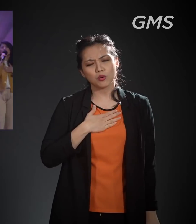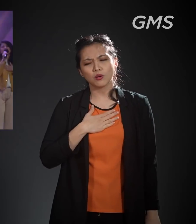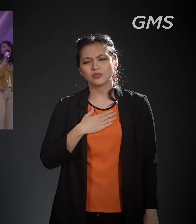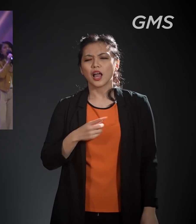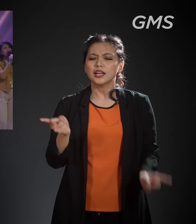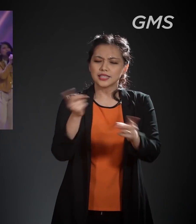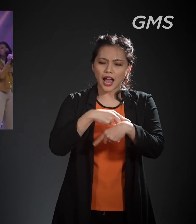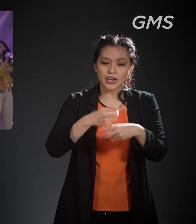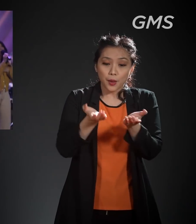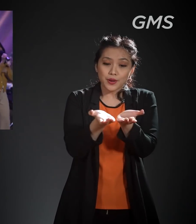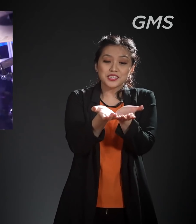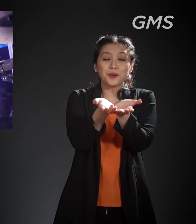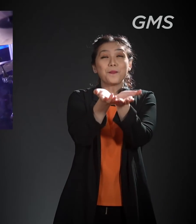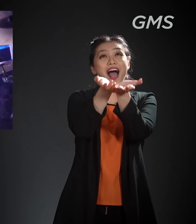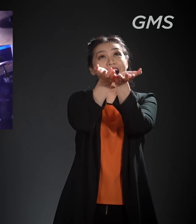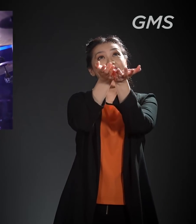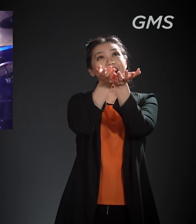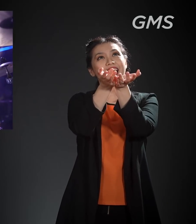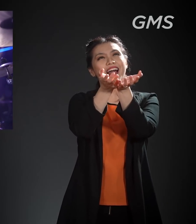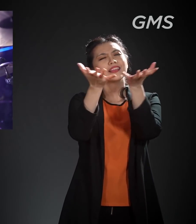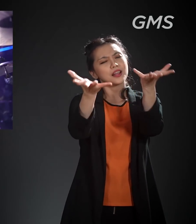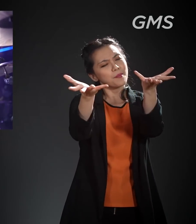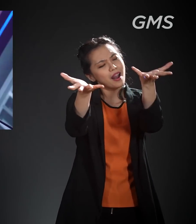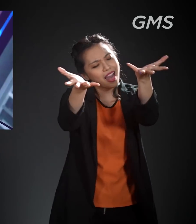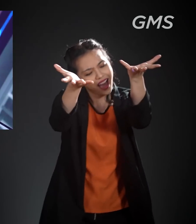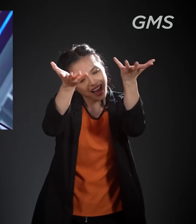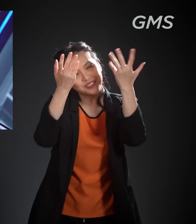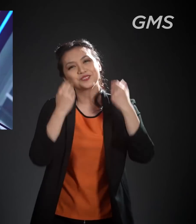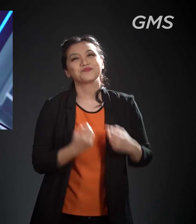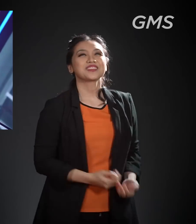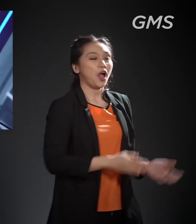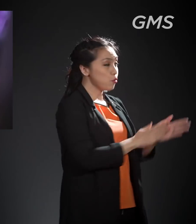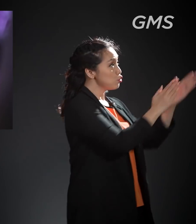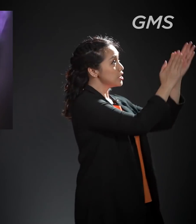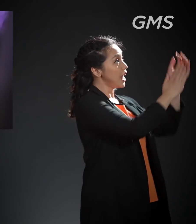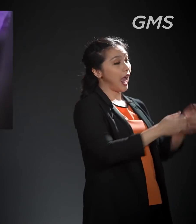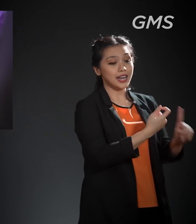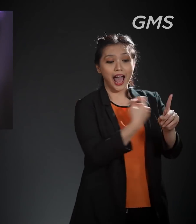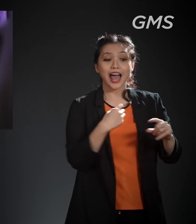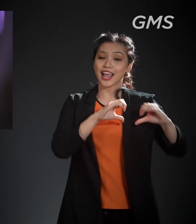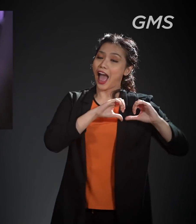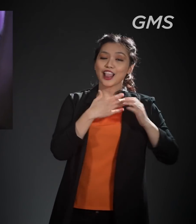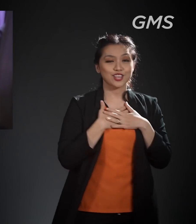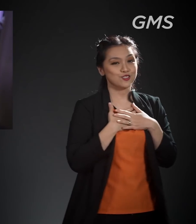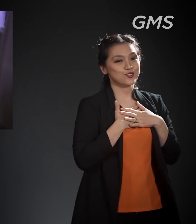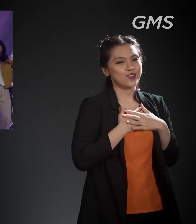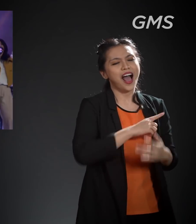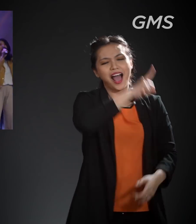hidupku sebagai persembahan. Terimalah pujian dari